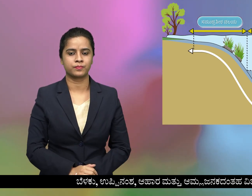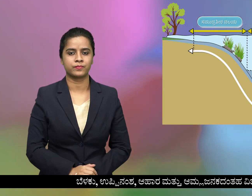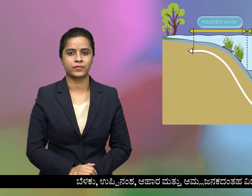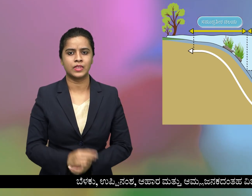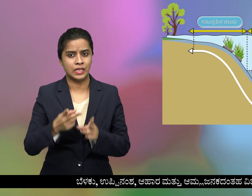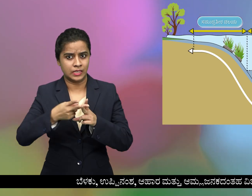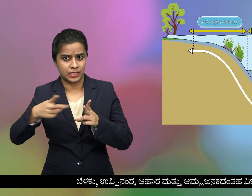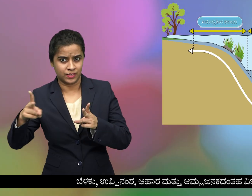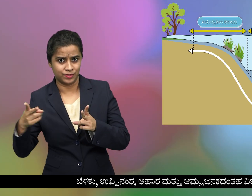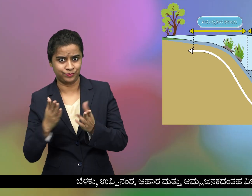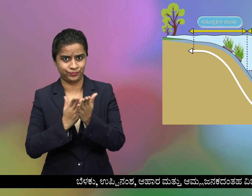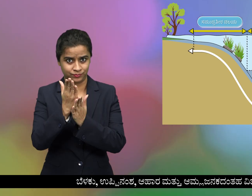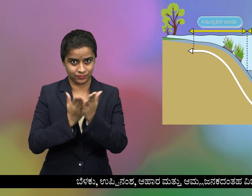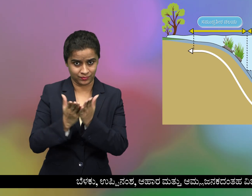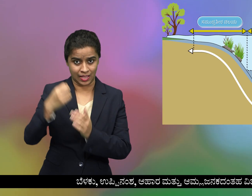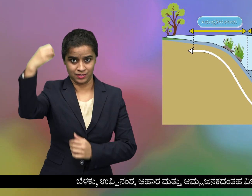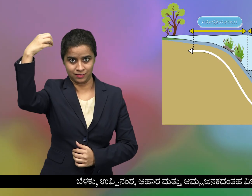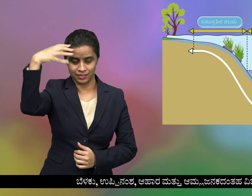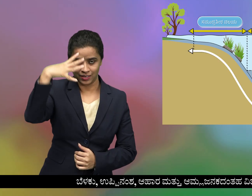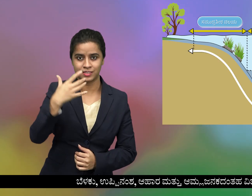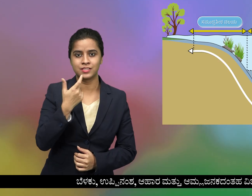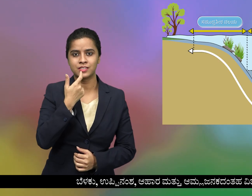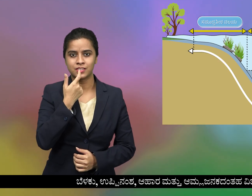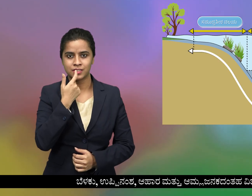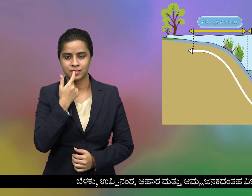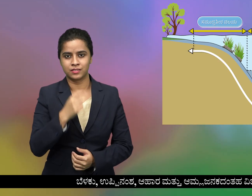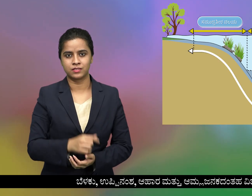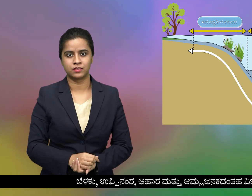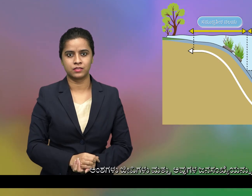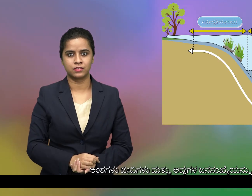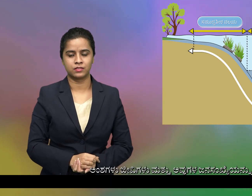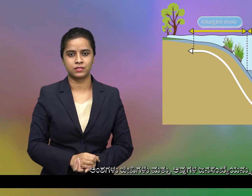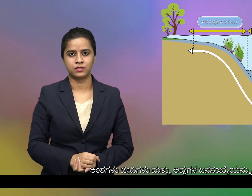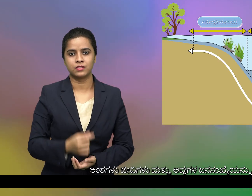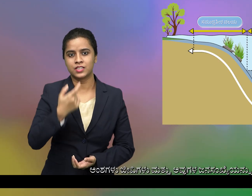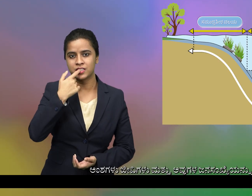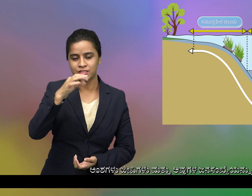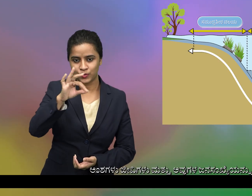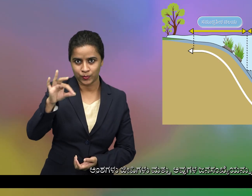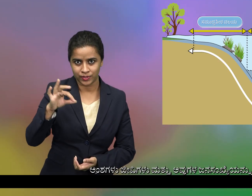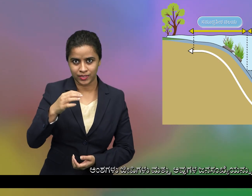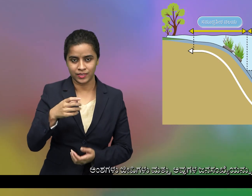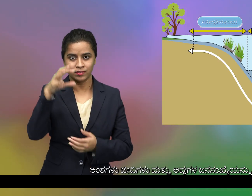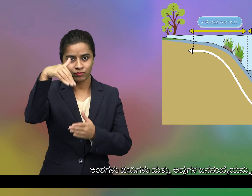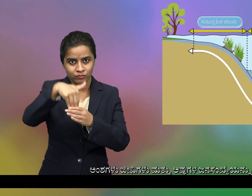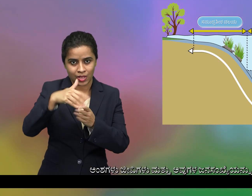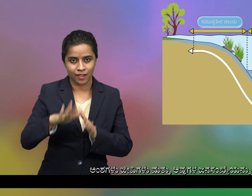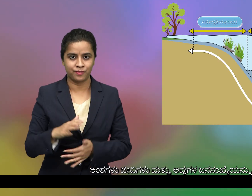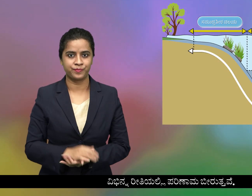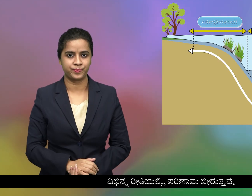ಬೆಳಕು, ಉಪ್ಪಿನಂಶ, ಆಹಾರ ಮತ್ತು ಆಮ್ಲಜನಕದಂತಹ ವಿಭಿನ್ನ ಅಂಶಗಳು ಜೀವಿಗಳು ಮತ್ತು ಅವುಗಳ ಜನಸಂಖ್ಯೆಯನ್ನ ವಿಭಿನ್ನ